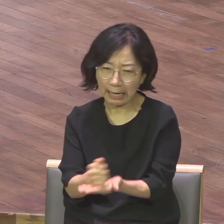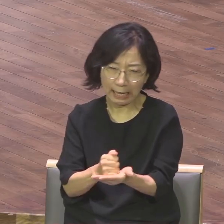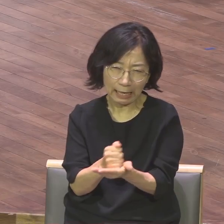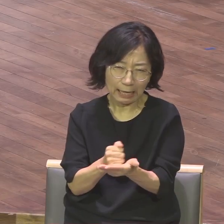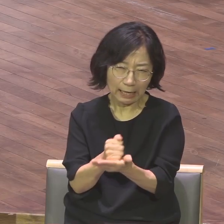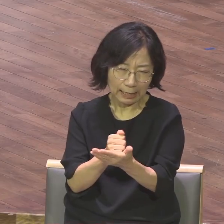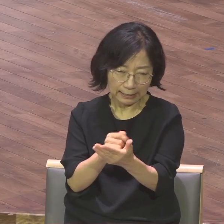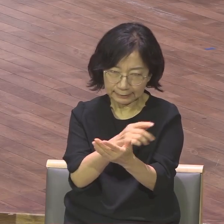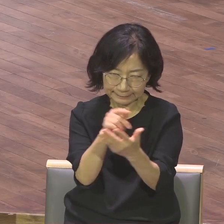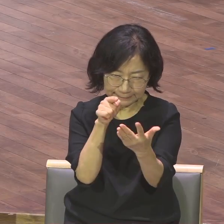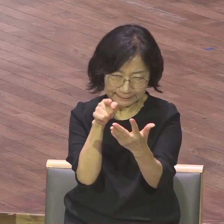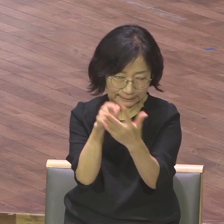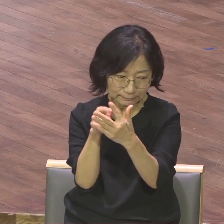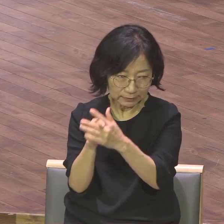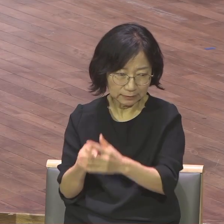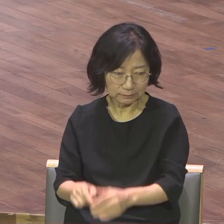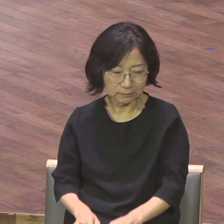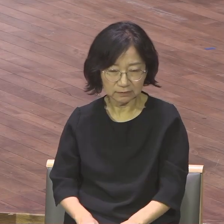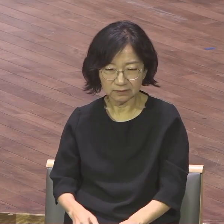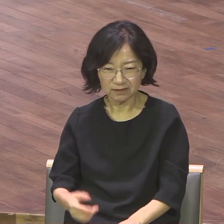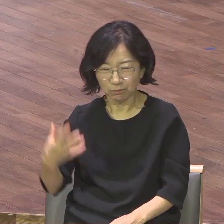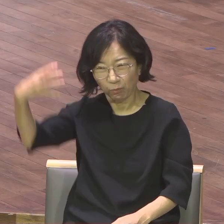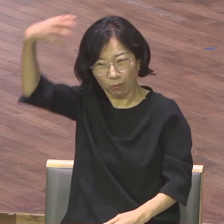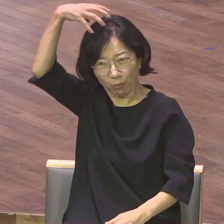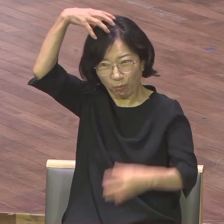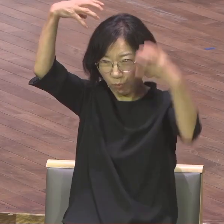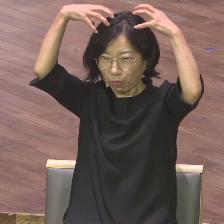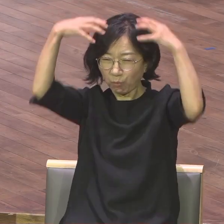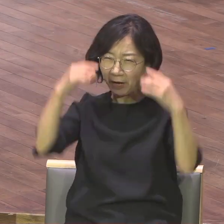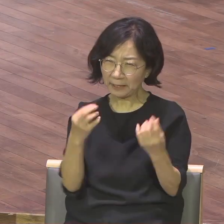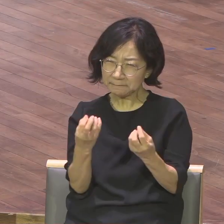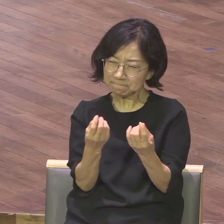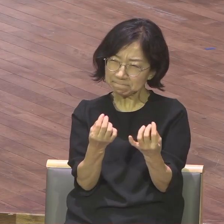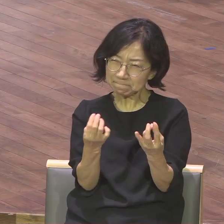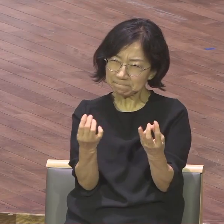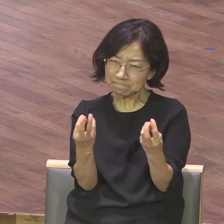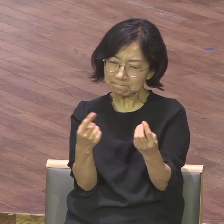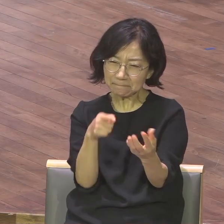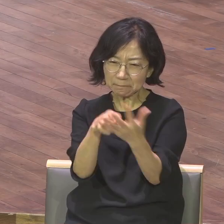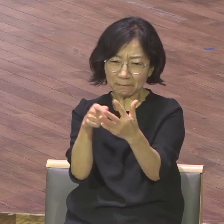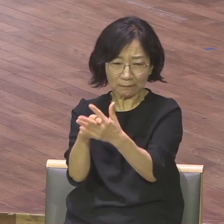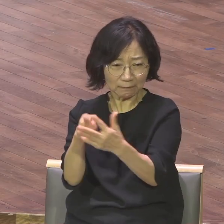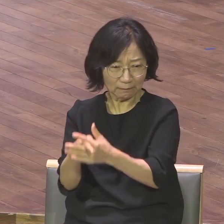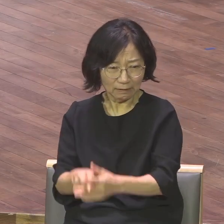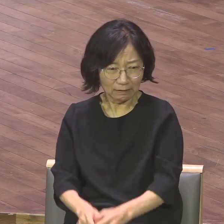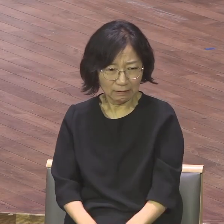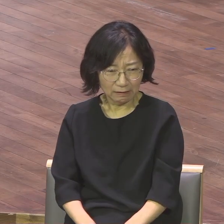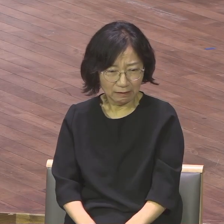점쳐준다고 멀쩡한 놈들이 뭐 뒤집어 쓰고 앉아가지고 장난삼아